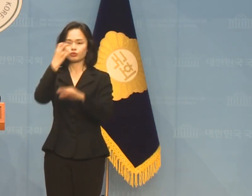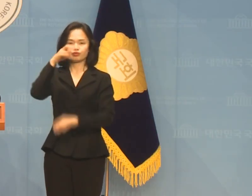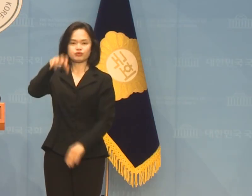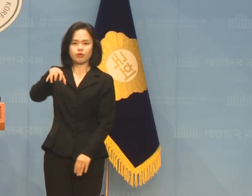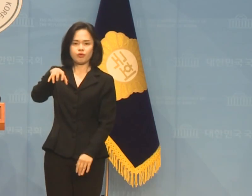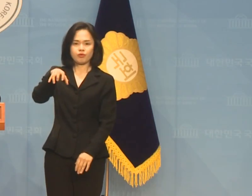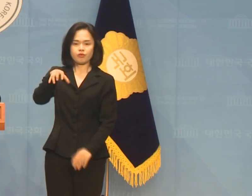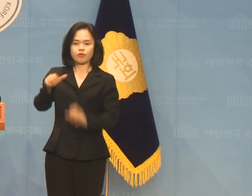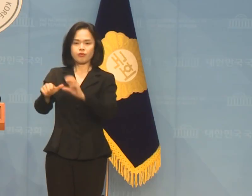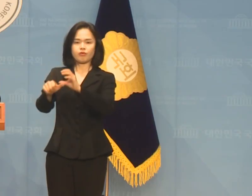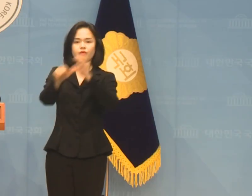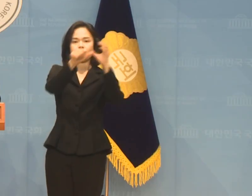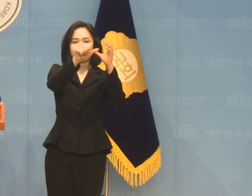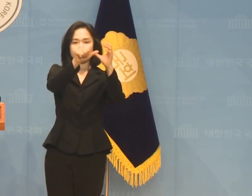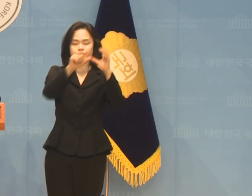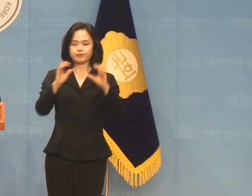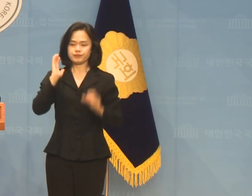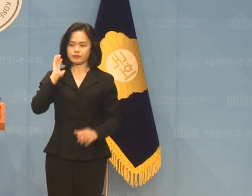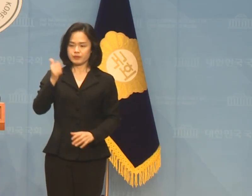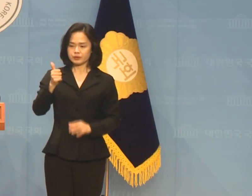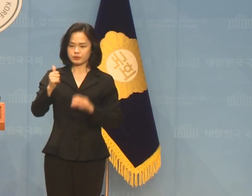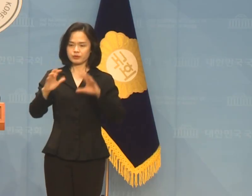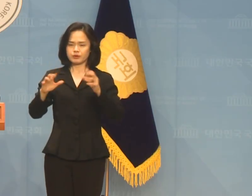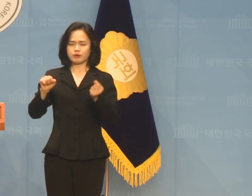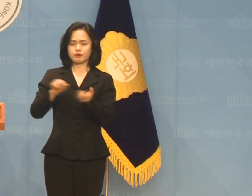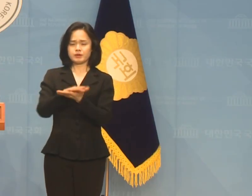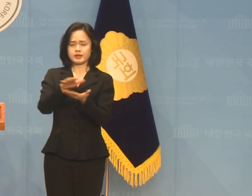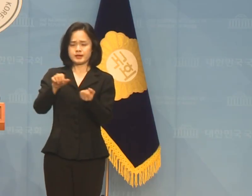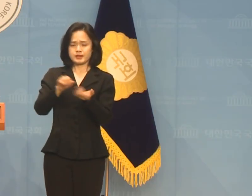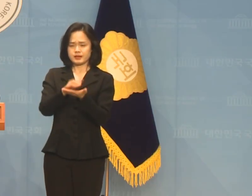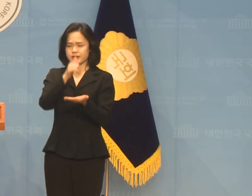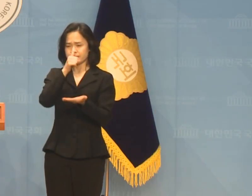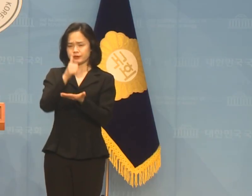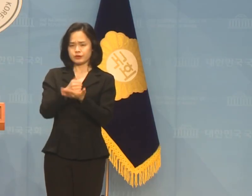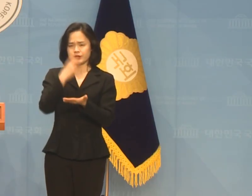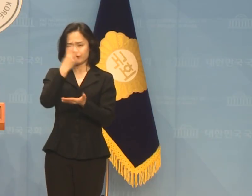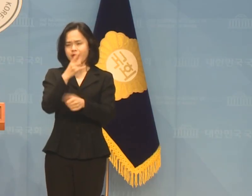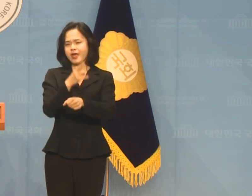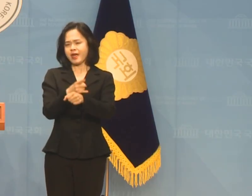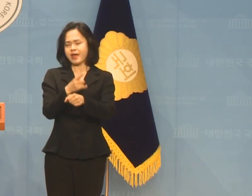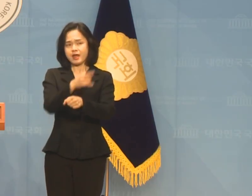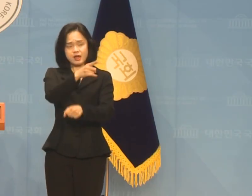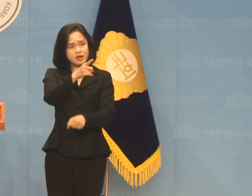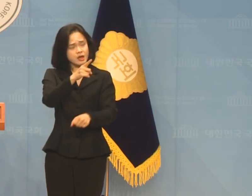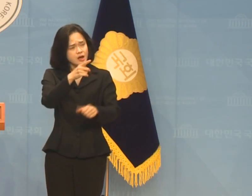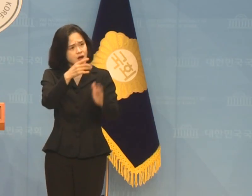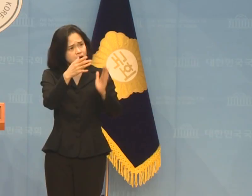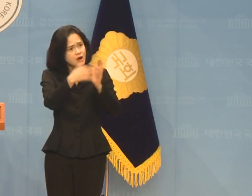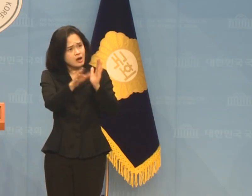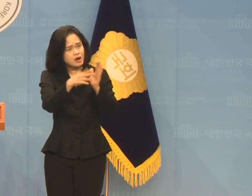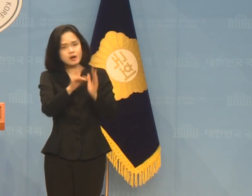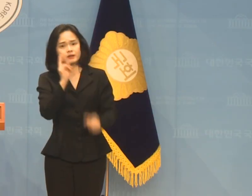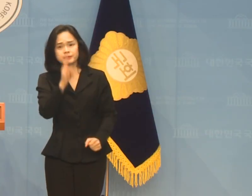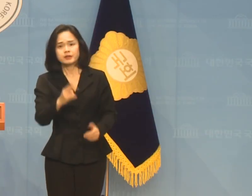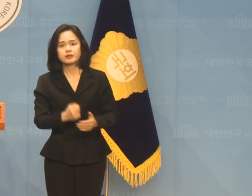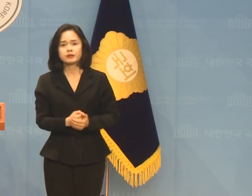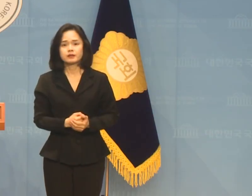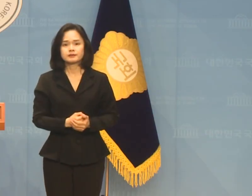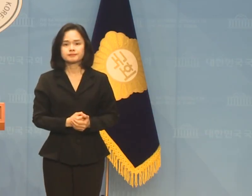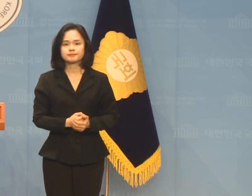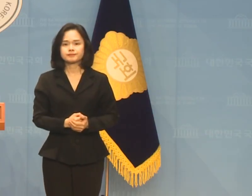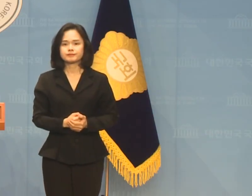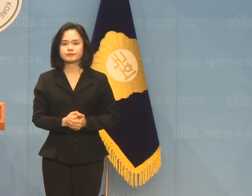수사를 하겠다고 하는 행패를 부리고 있습니다. 첫째, 공수처에